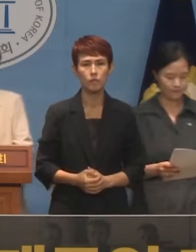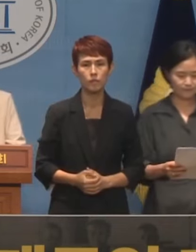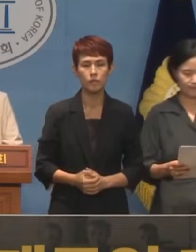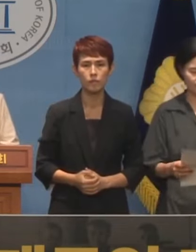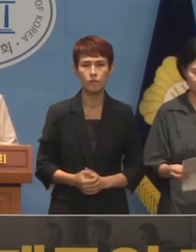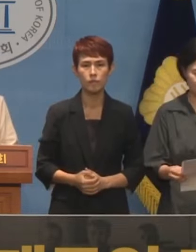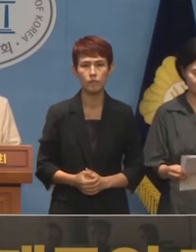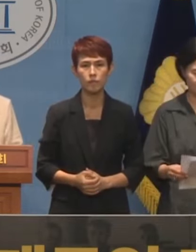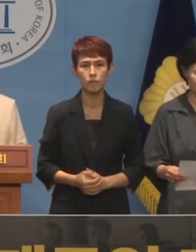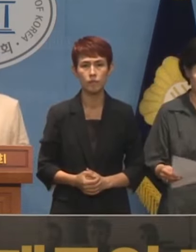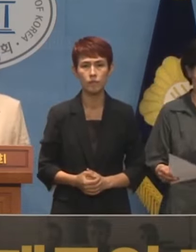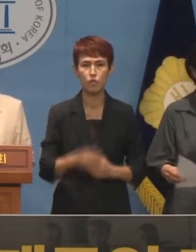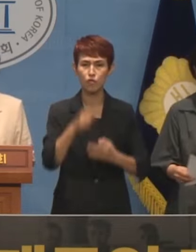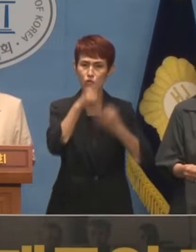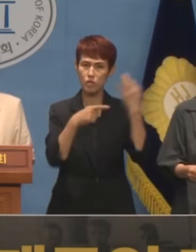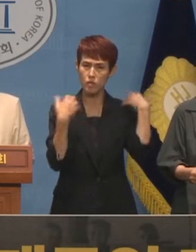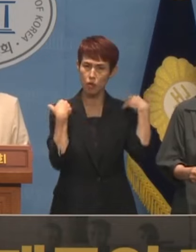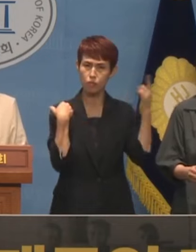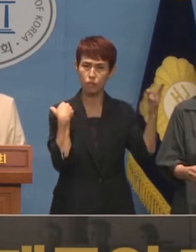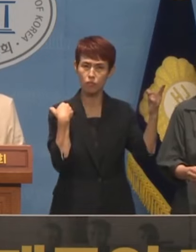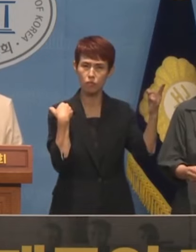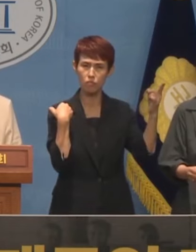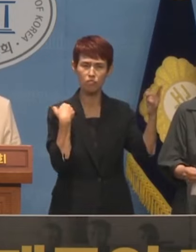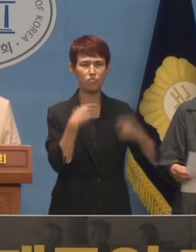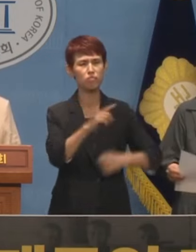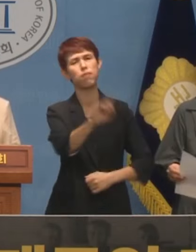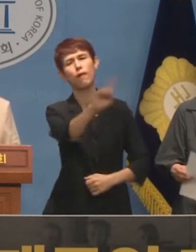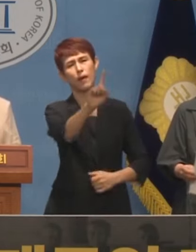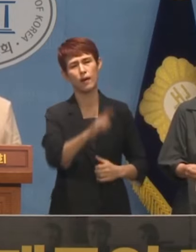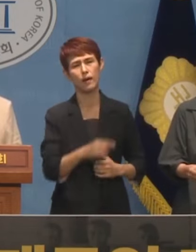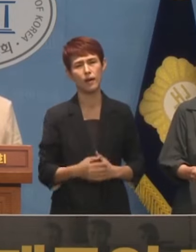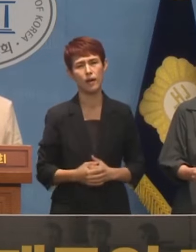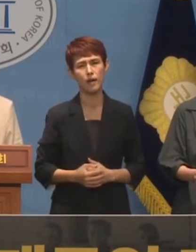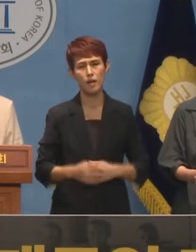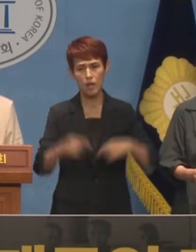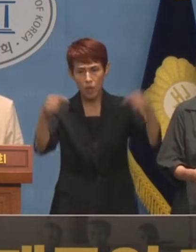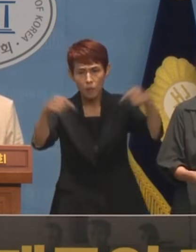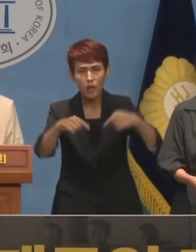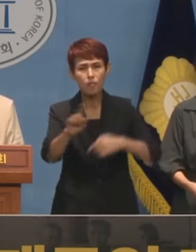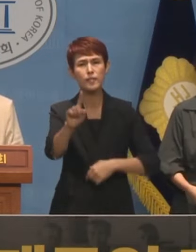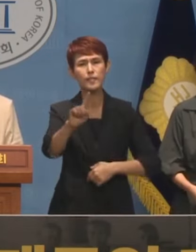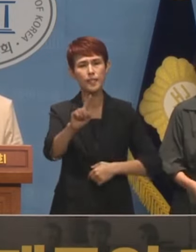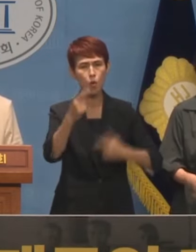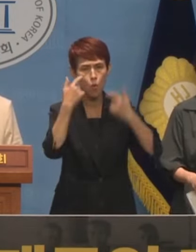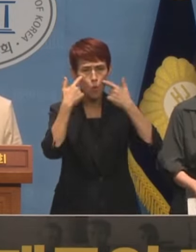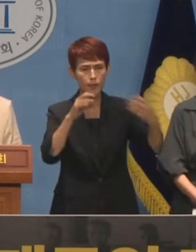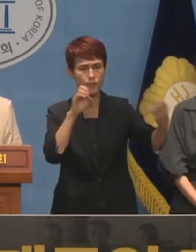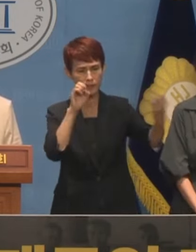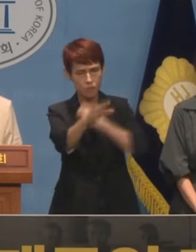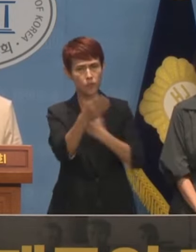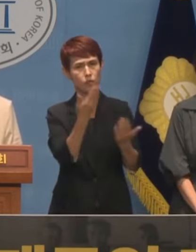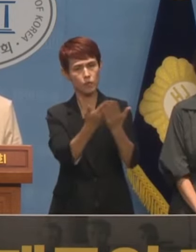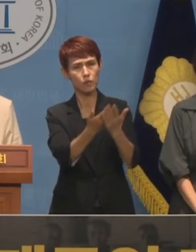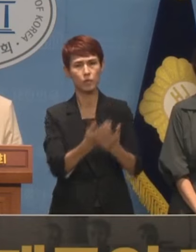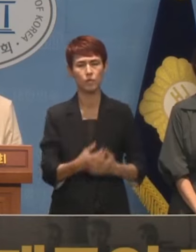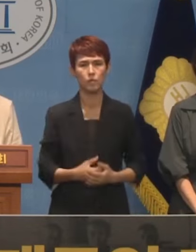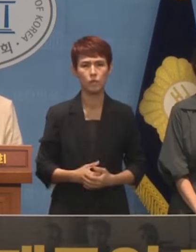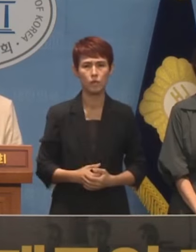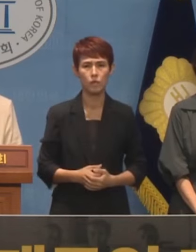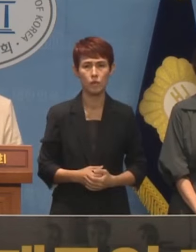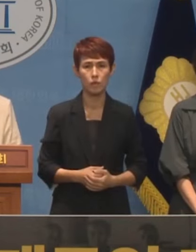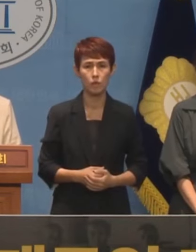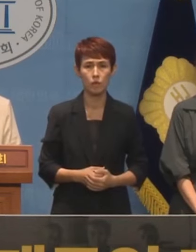것입니다 윤성열 정부는 도대체 무엇을 어떻게 협상했지만 100백게 밝히십시오